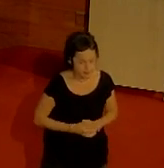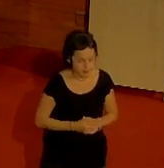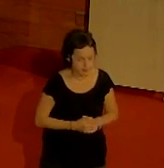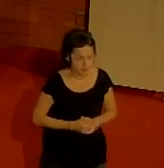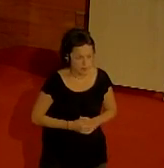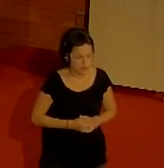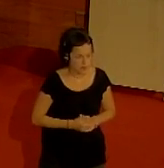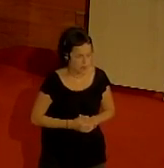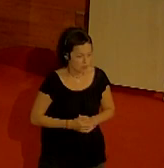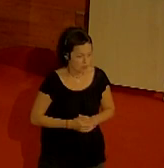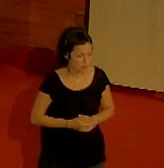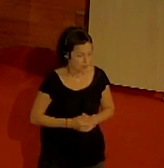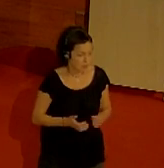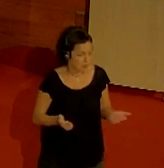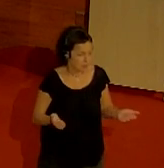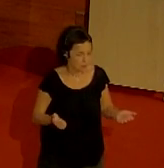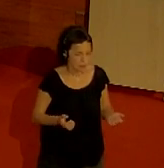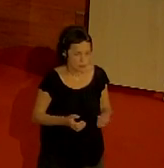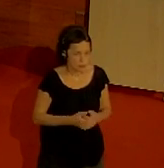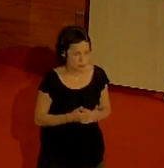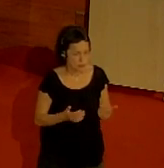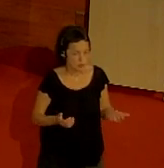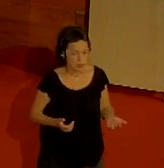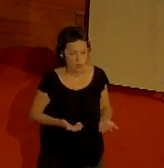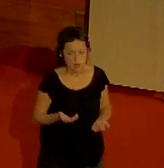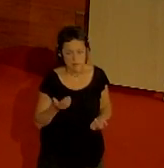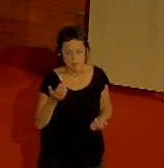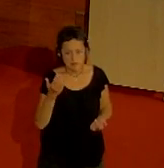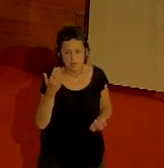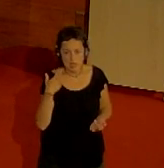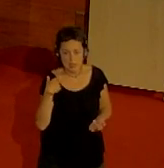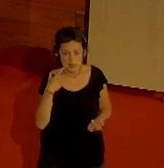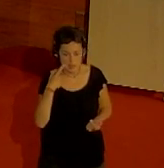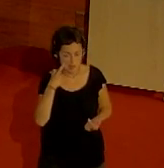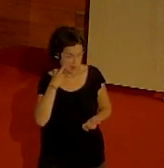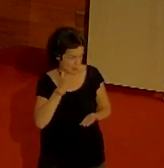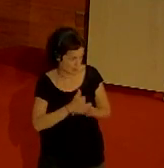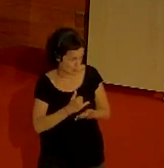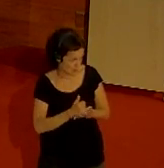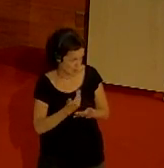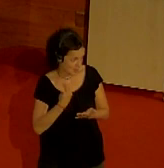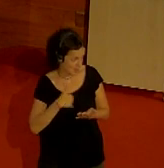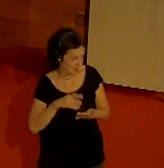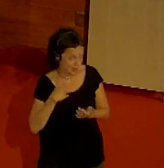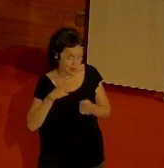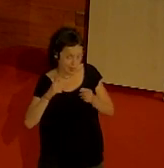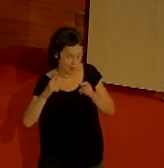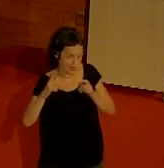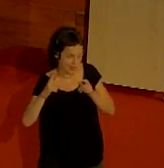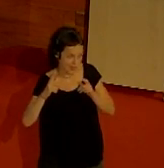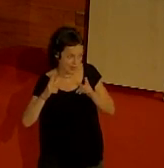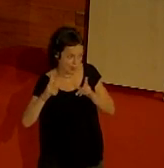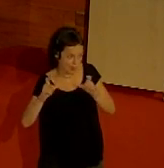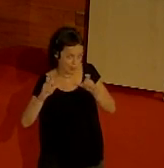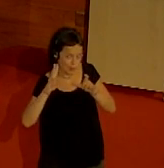Cuando os pregunta por cualquier término, o antes hemos hecho alguna prueba ya, lo que nos viene no